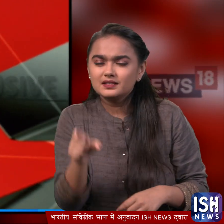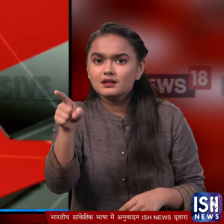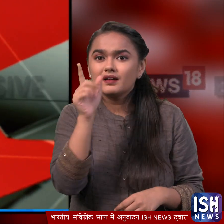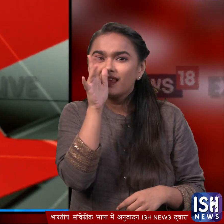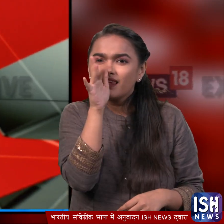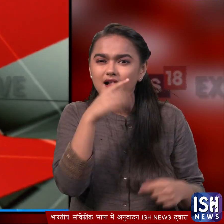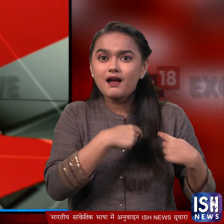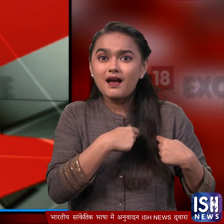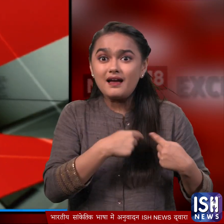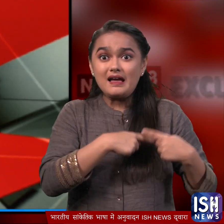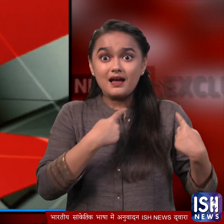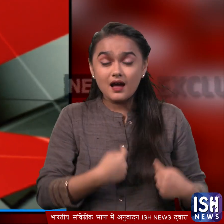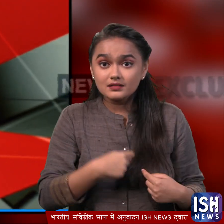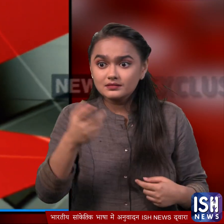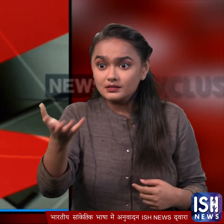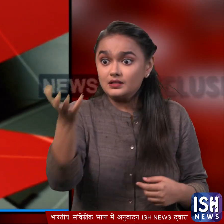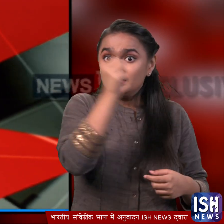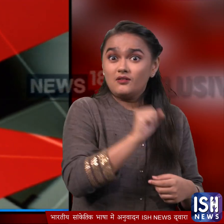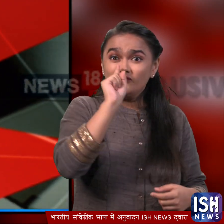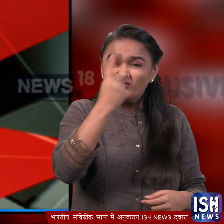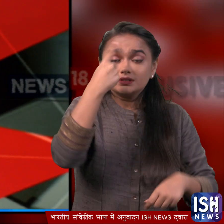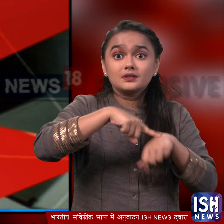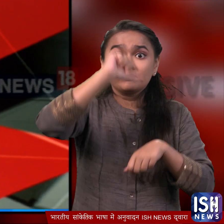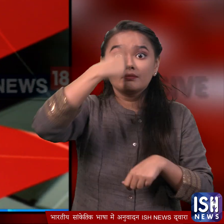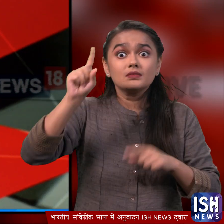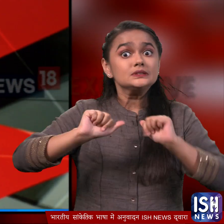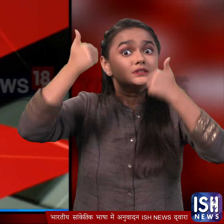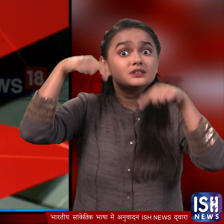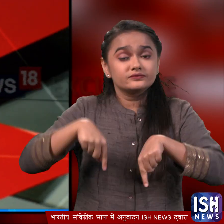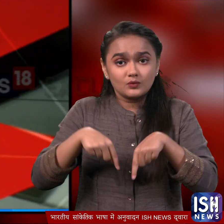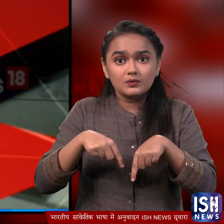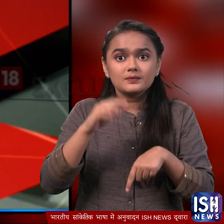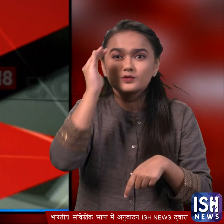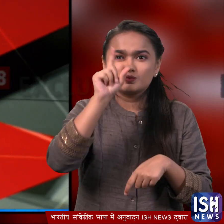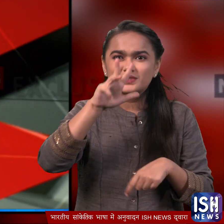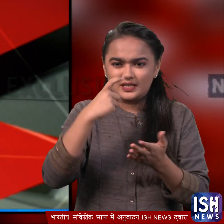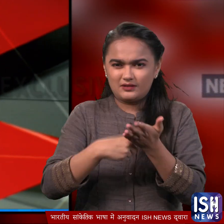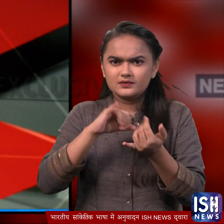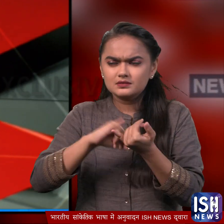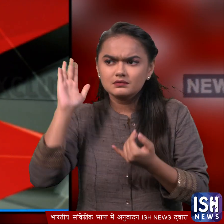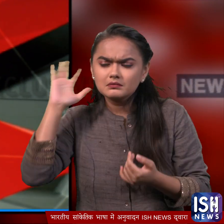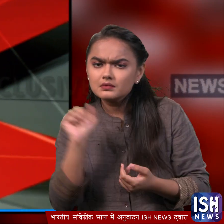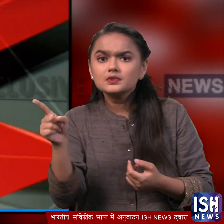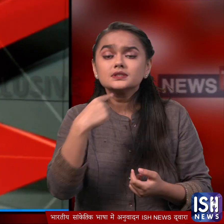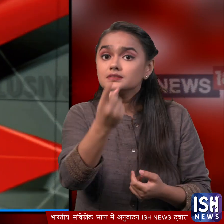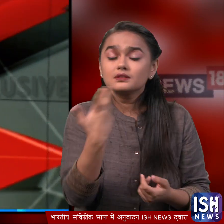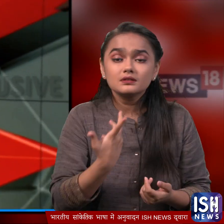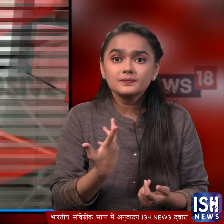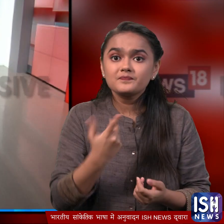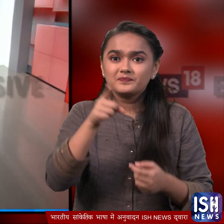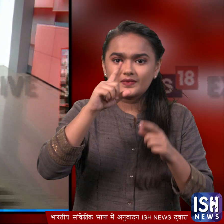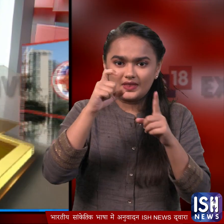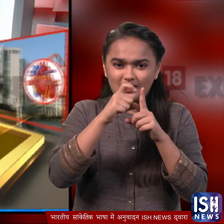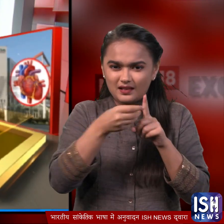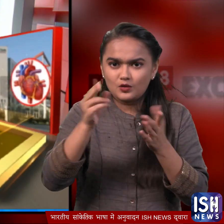का आर्टिफिशियल हार्ट निकालने की पहली सर्जरी भारत में पूरी तरह कामयाब रही। न्यूज़ 18 के रवि सिंह की रिपोर्ट है कि दिल्ली के